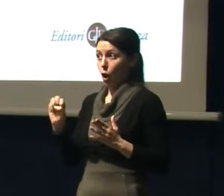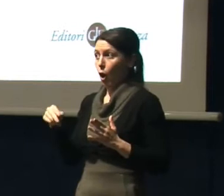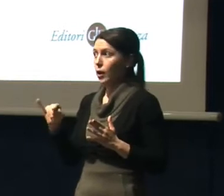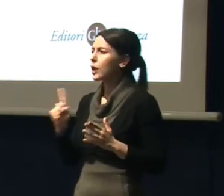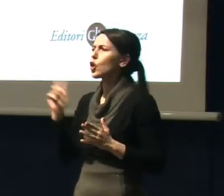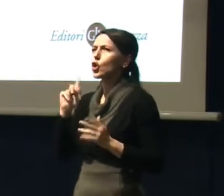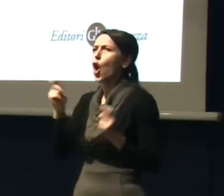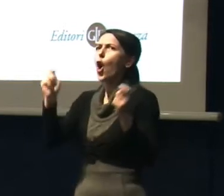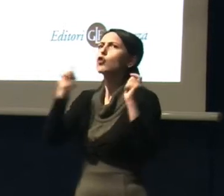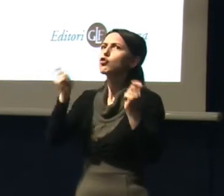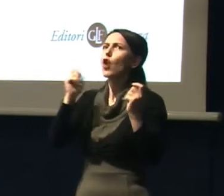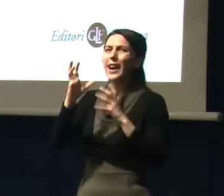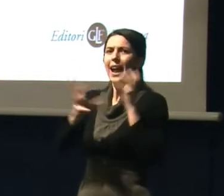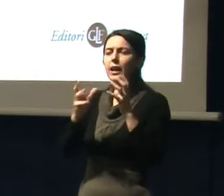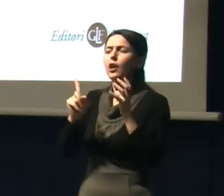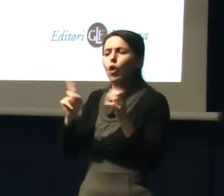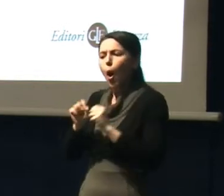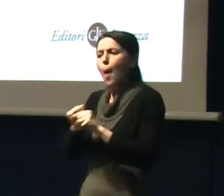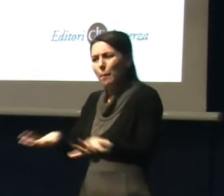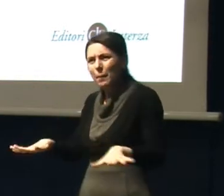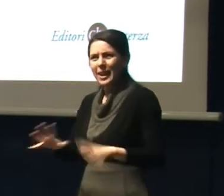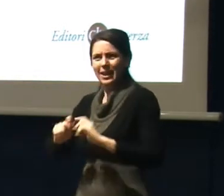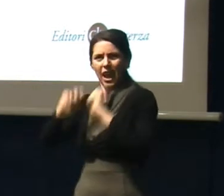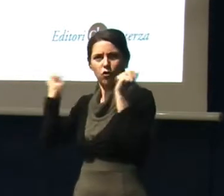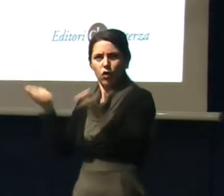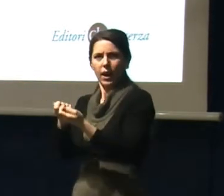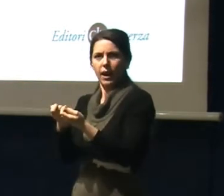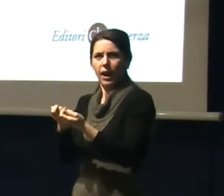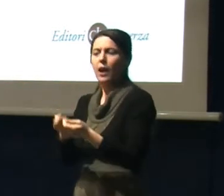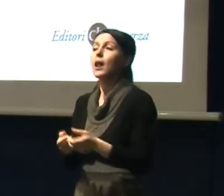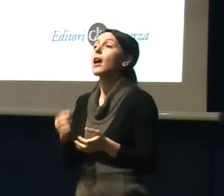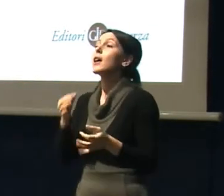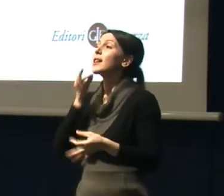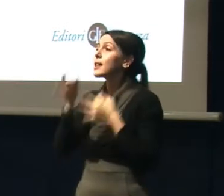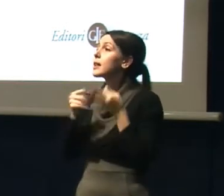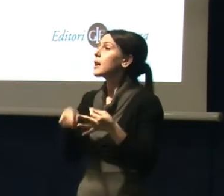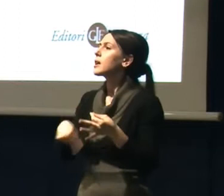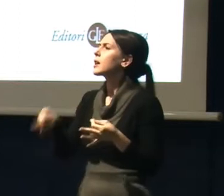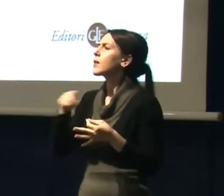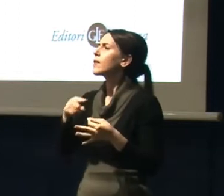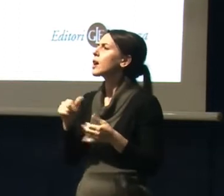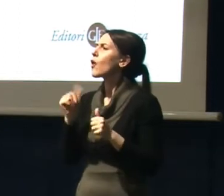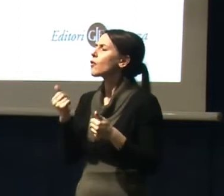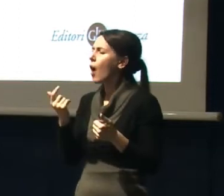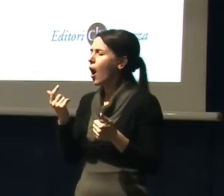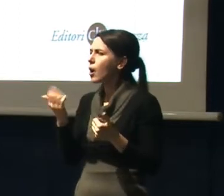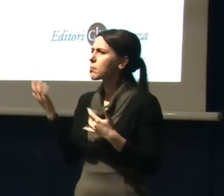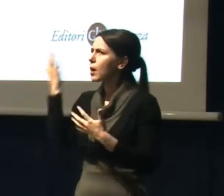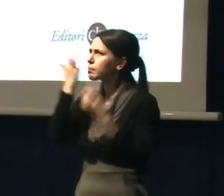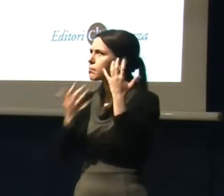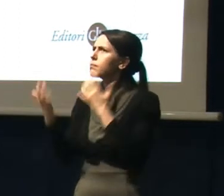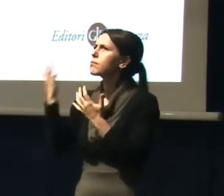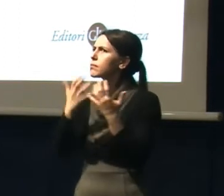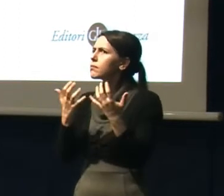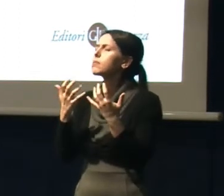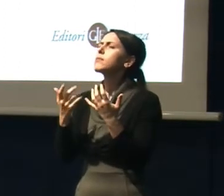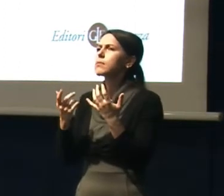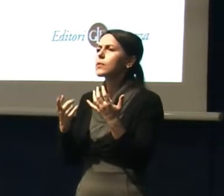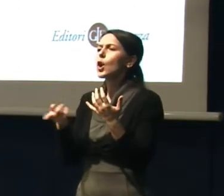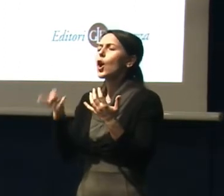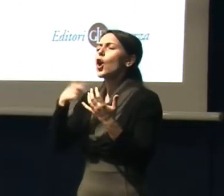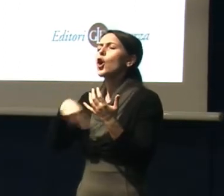ma è sui media nel loro complesso il che fa ragionare su come sia cambiata la percezione di quello